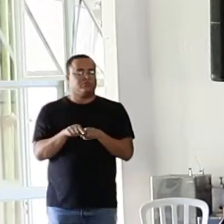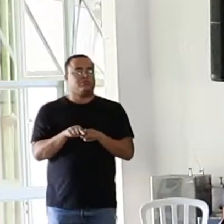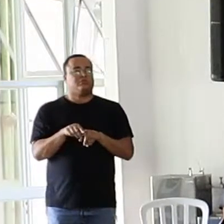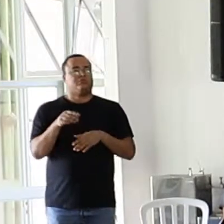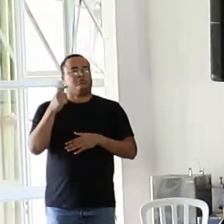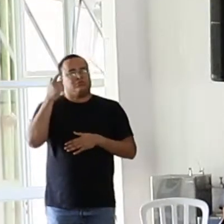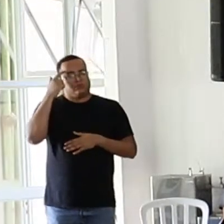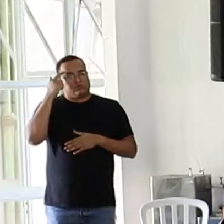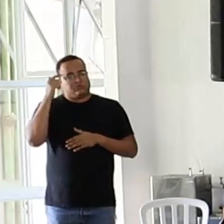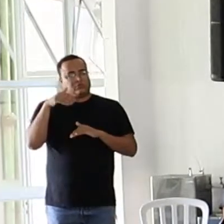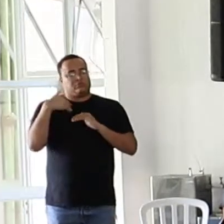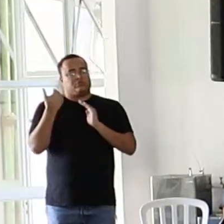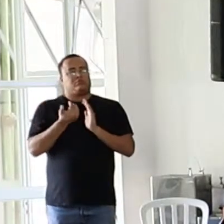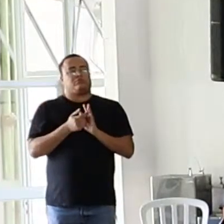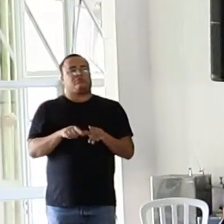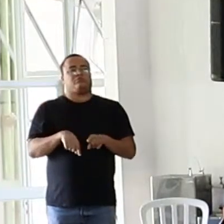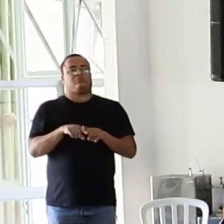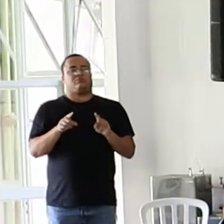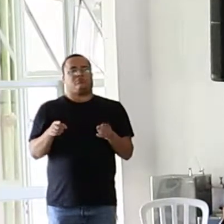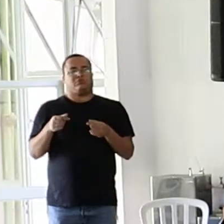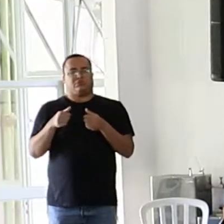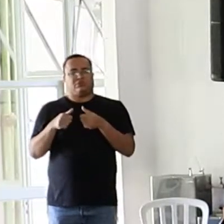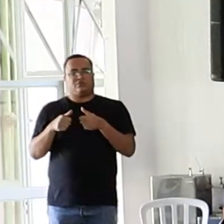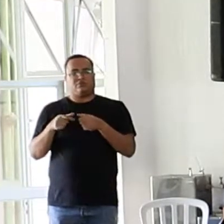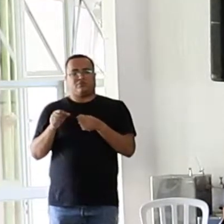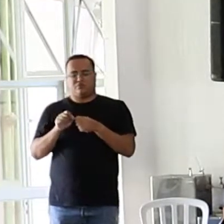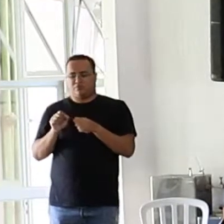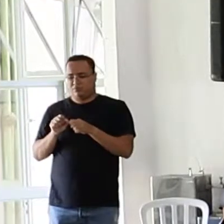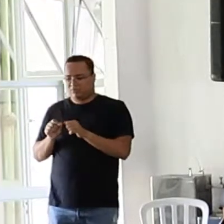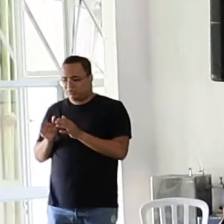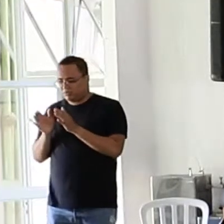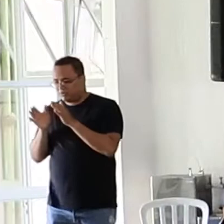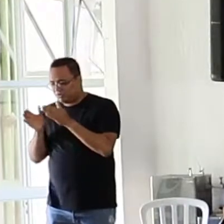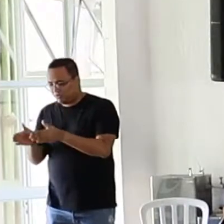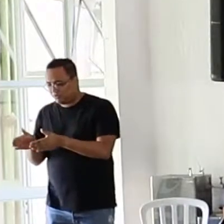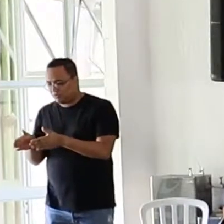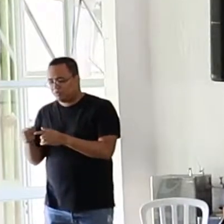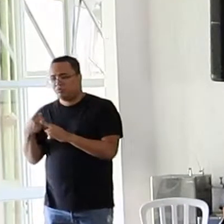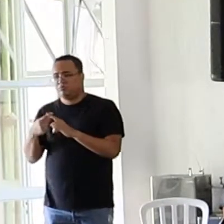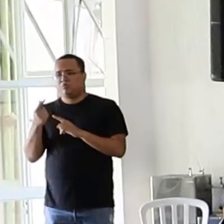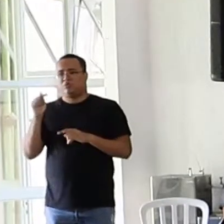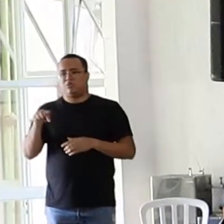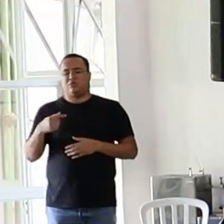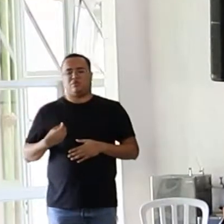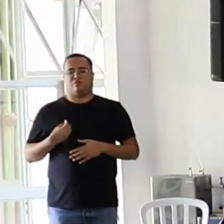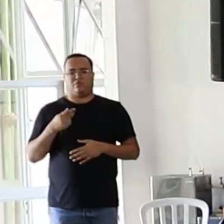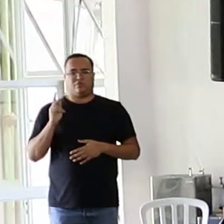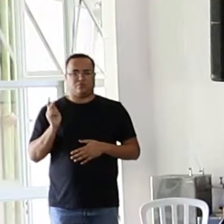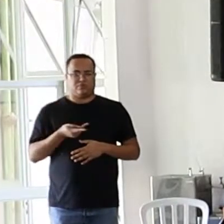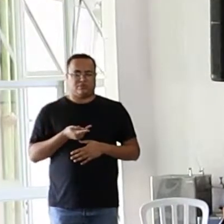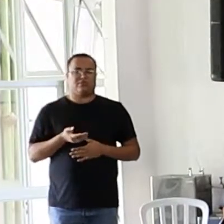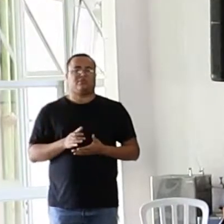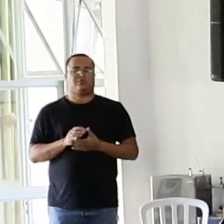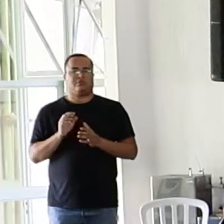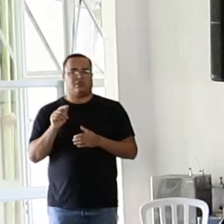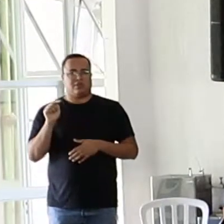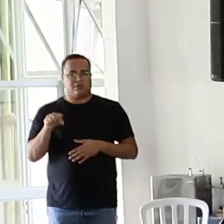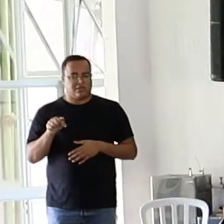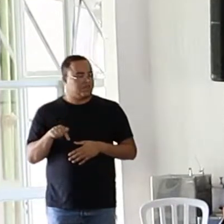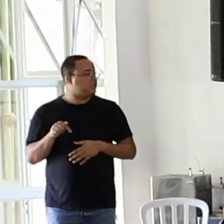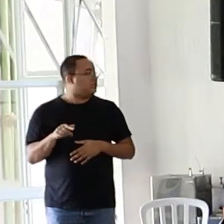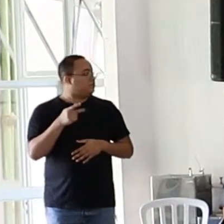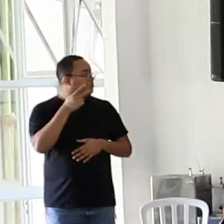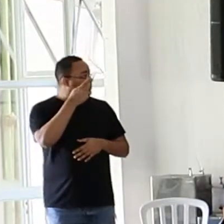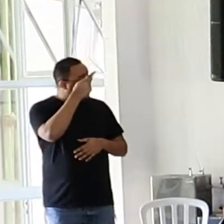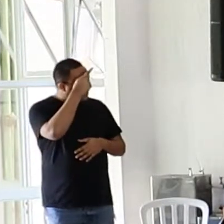pensar o todo mas Agito território aumentar o território o que aqui que a vida Acontece e é